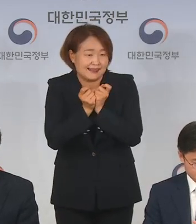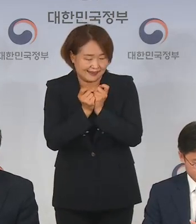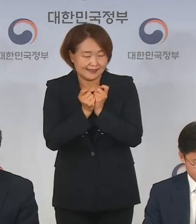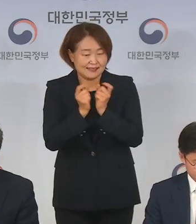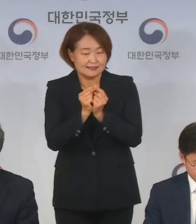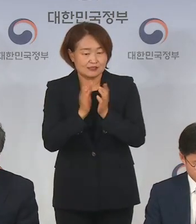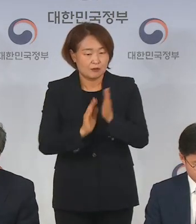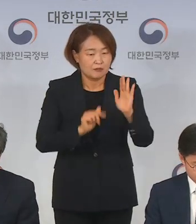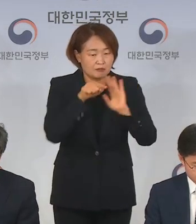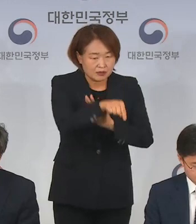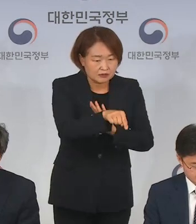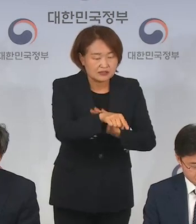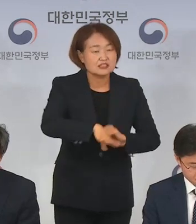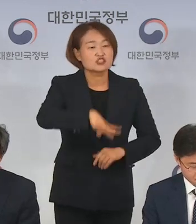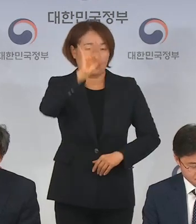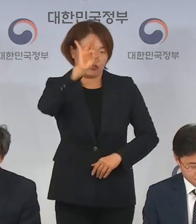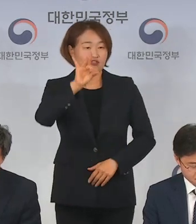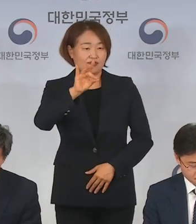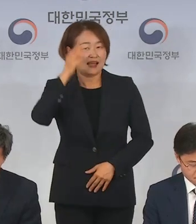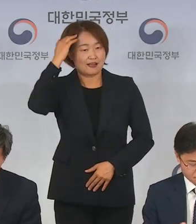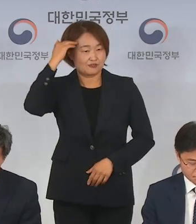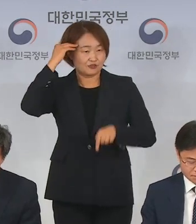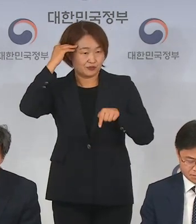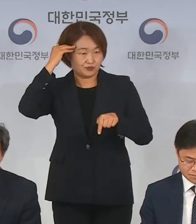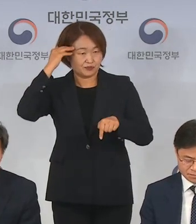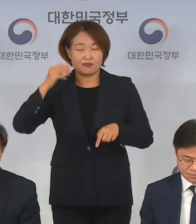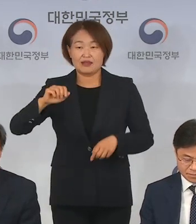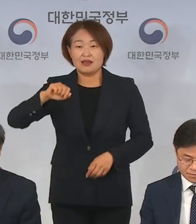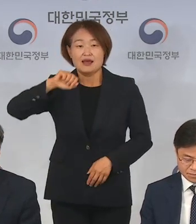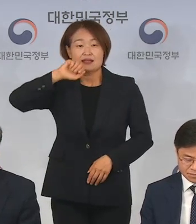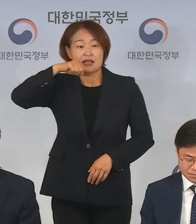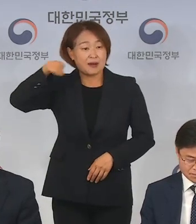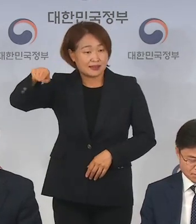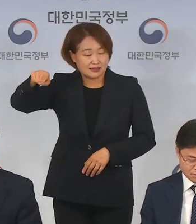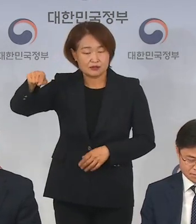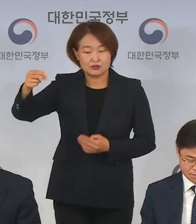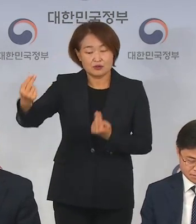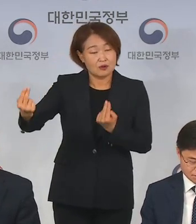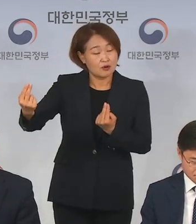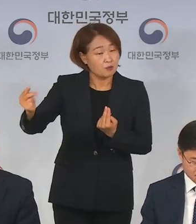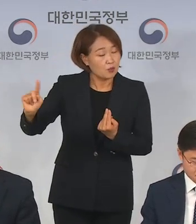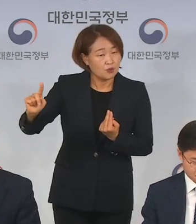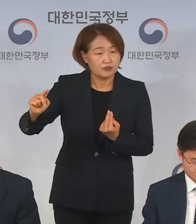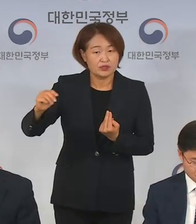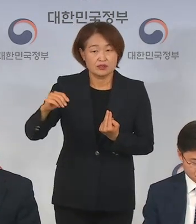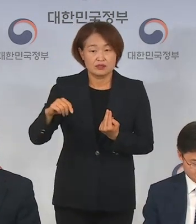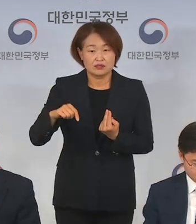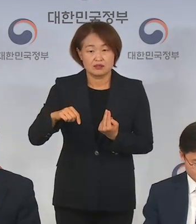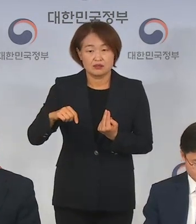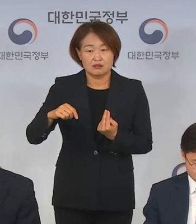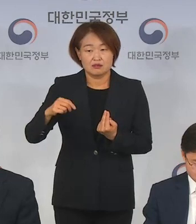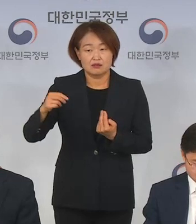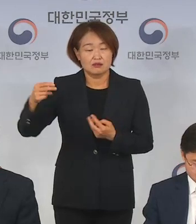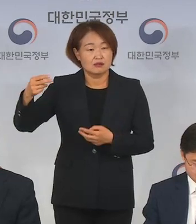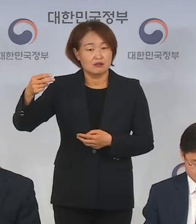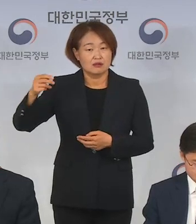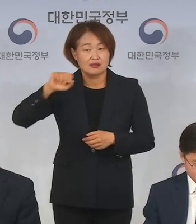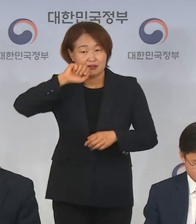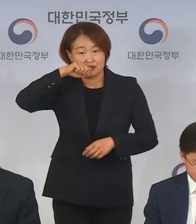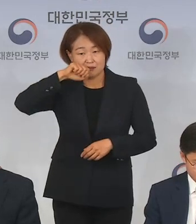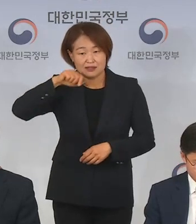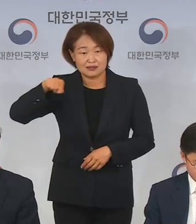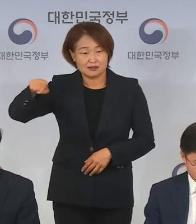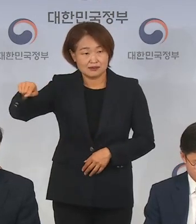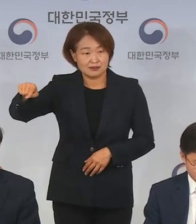처음이다 이렇게 이해하시면 게 정확한 표현일 거고 지금 그 대만과 차이점 부분은 저희가 실제 그 대만